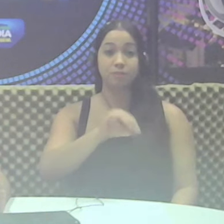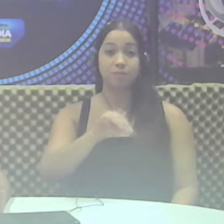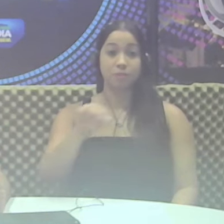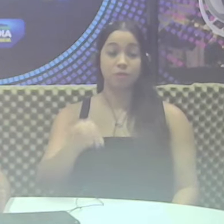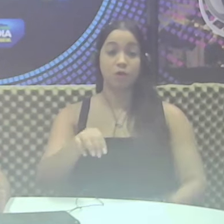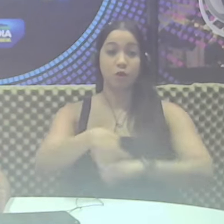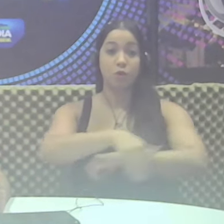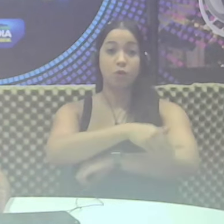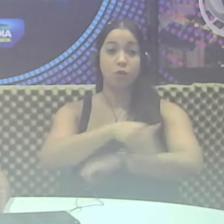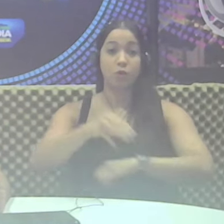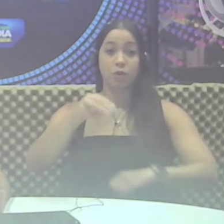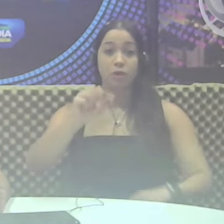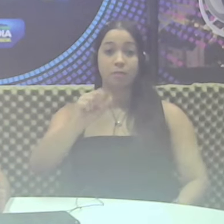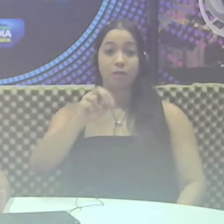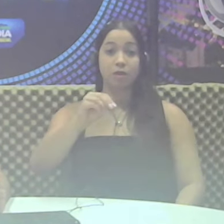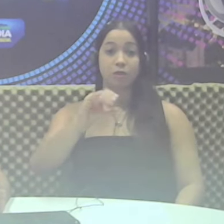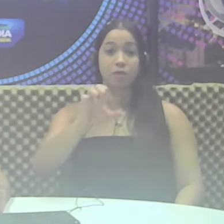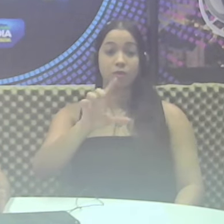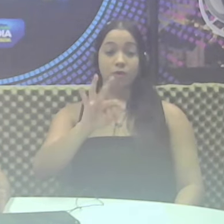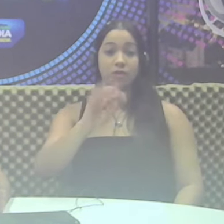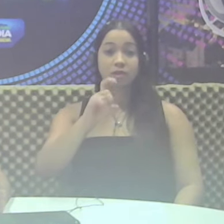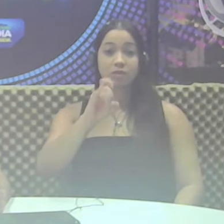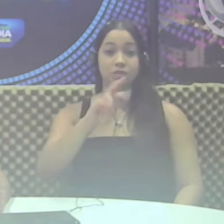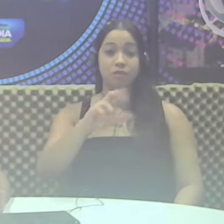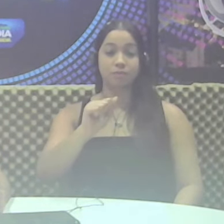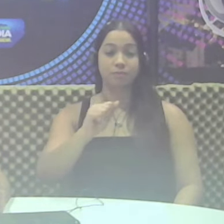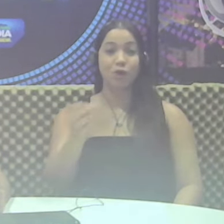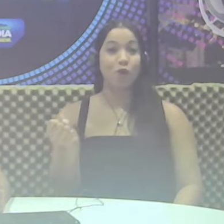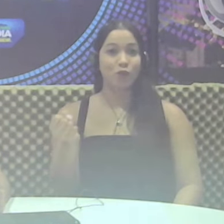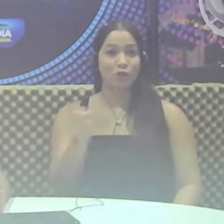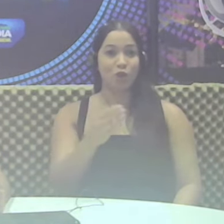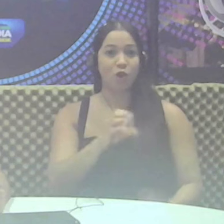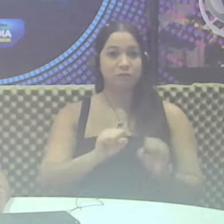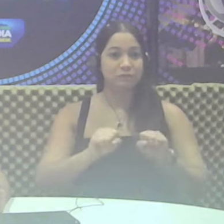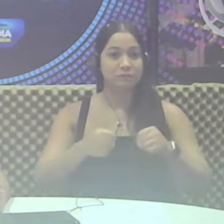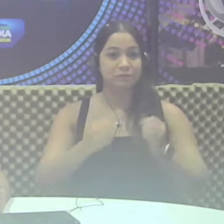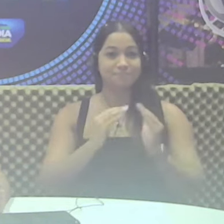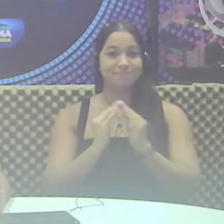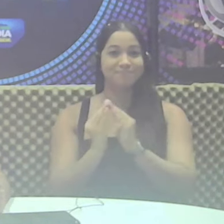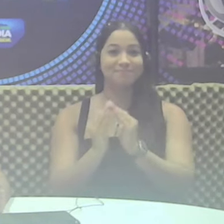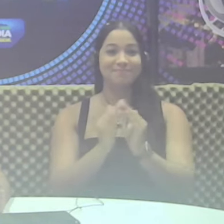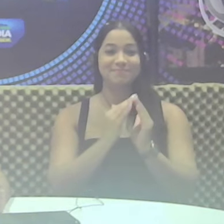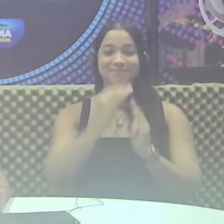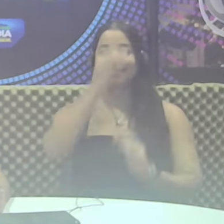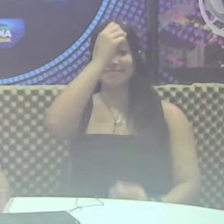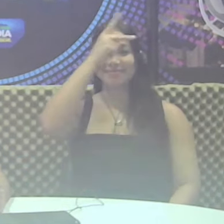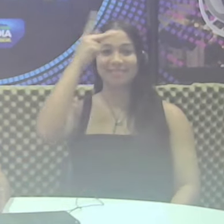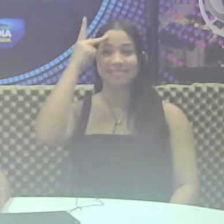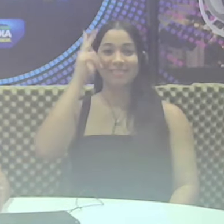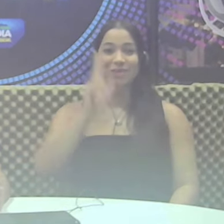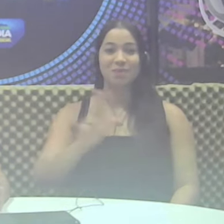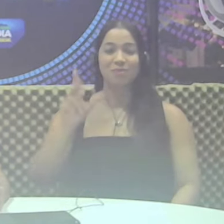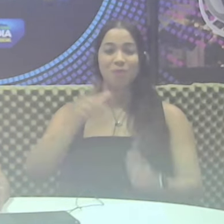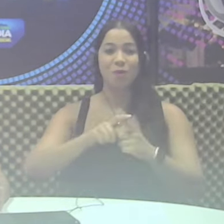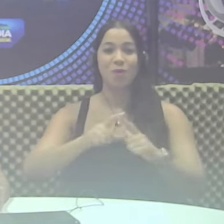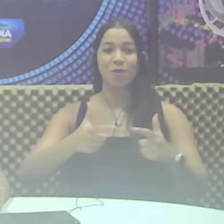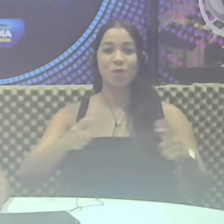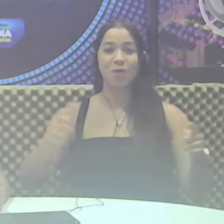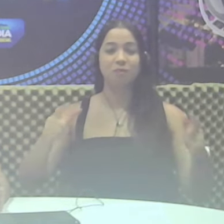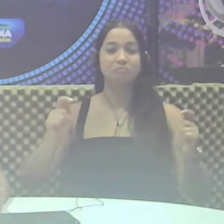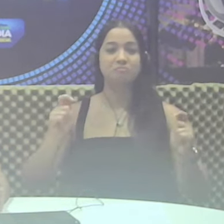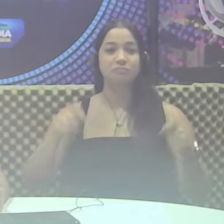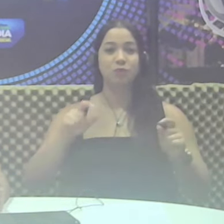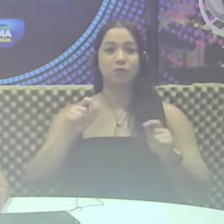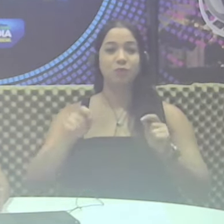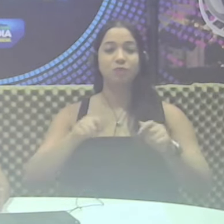Avenida Manuel Teixeira de Souza. Com a nova rede de reforço no bairro, a Prefeitura de Uberlândia amplia a capacidade de atendimento